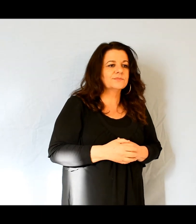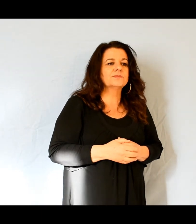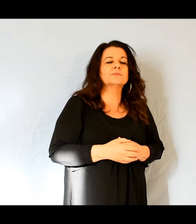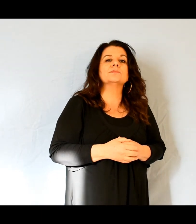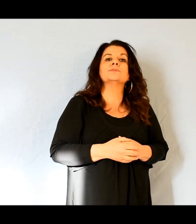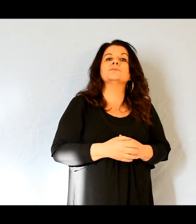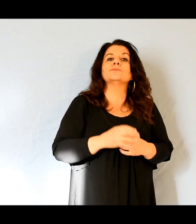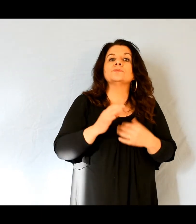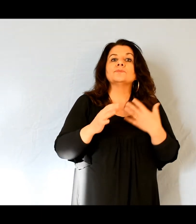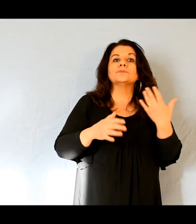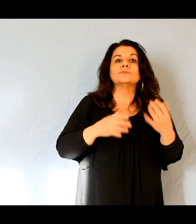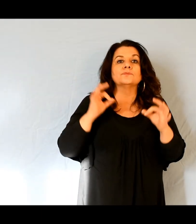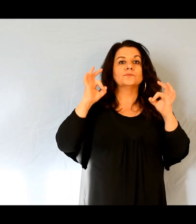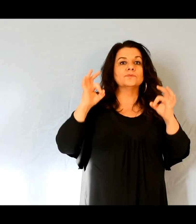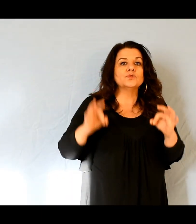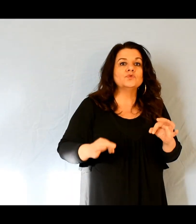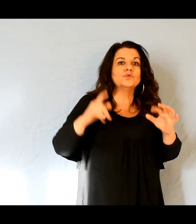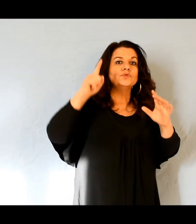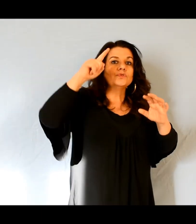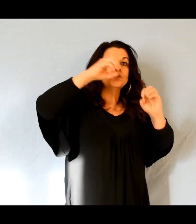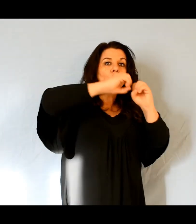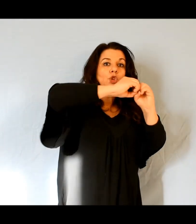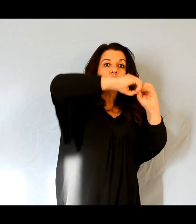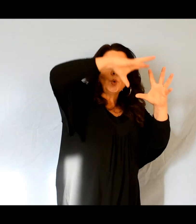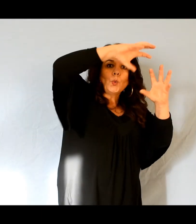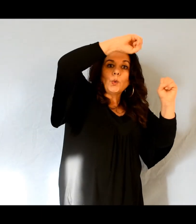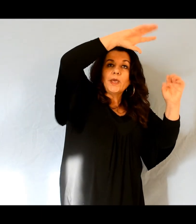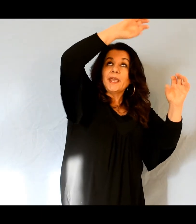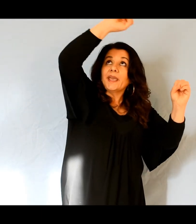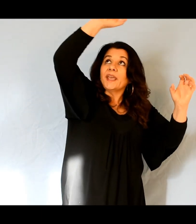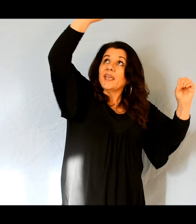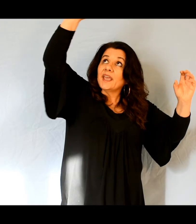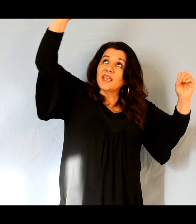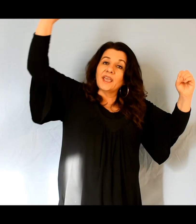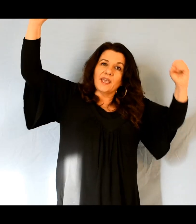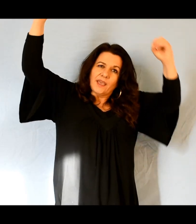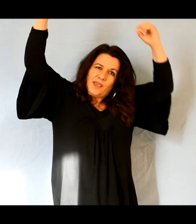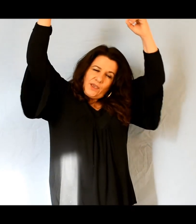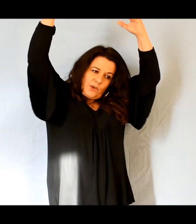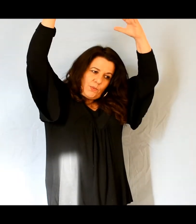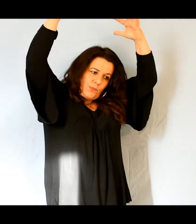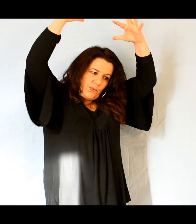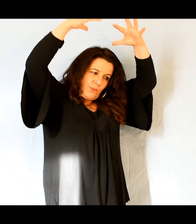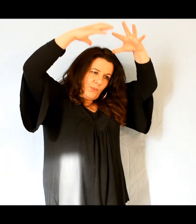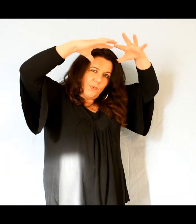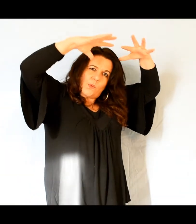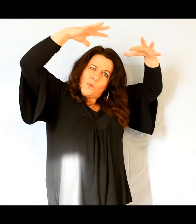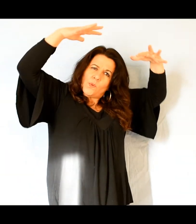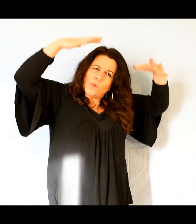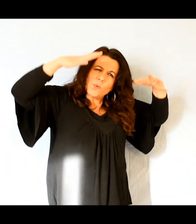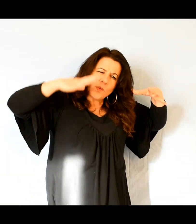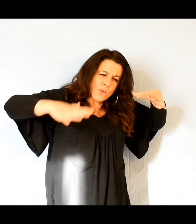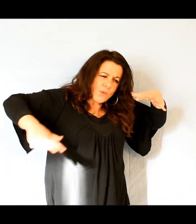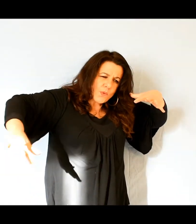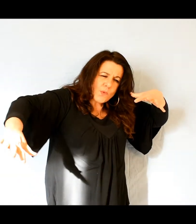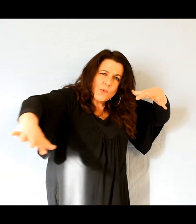Survint une nuée qui les couvrit de son ombre, et de la nuée, une voix se fit entendre.